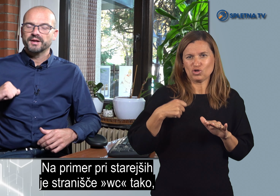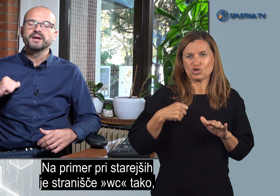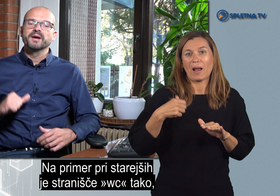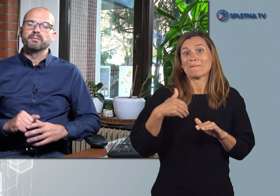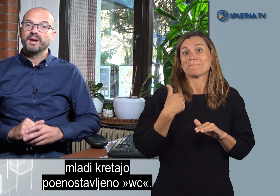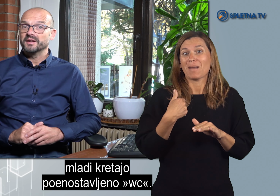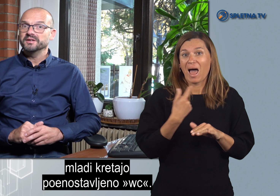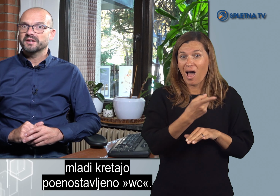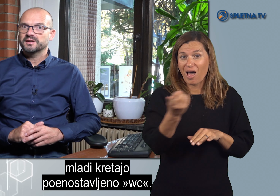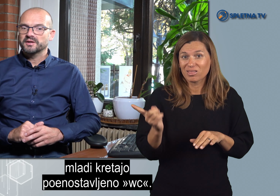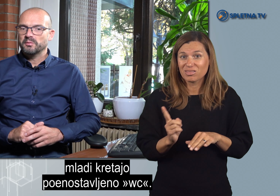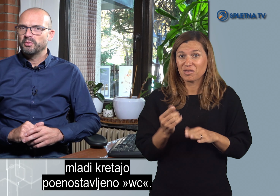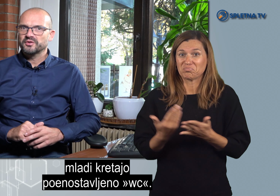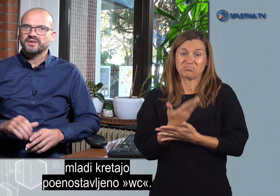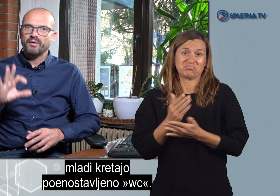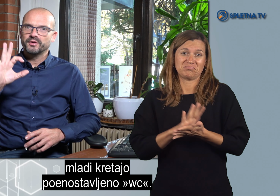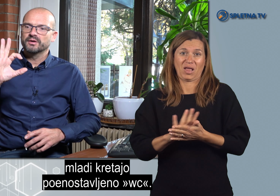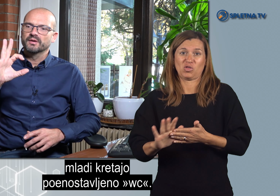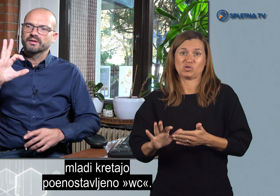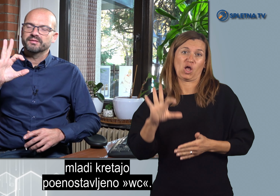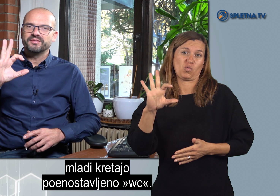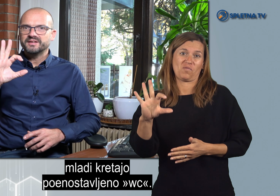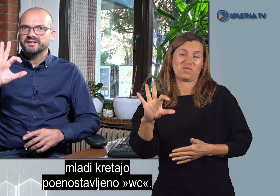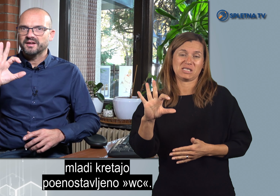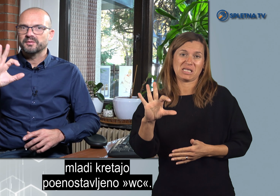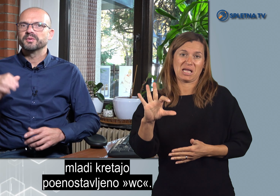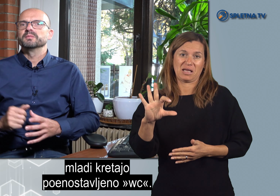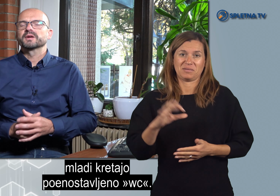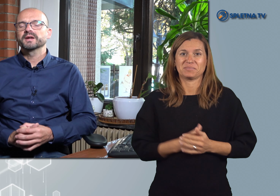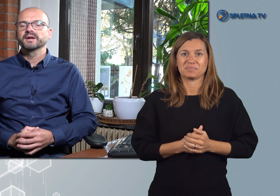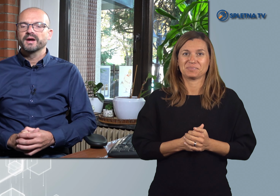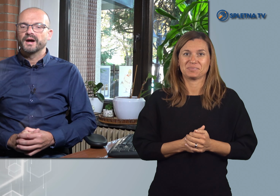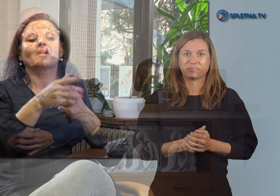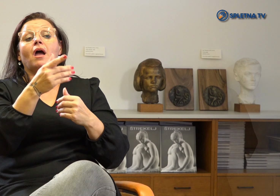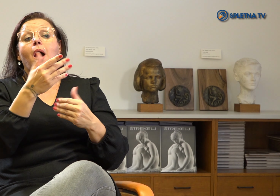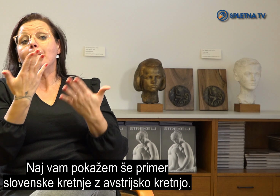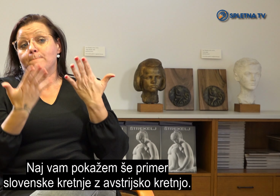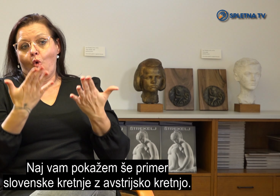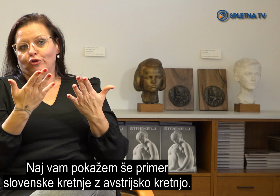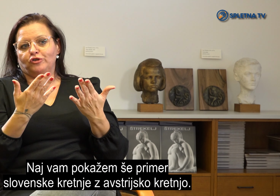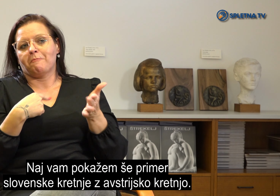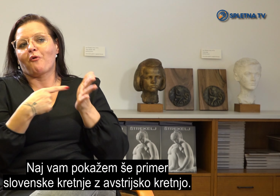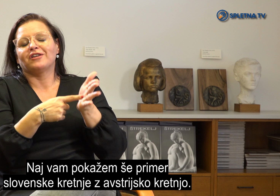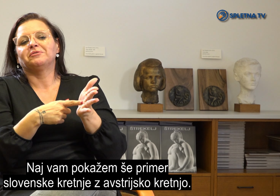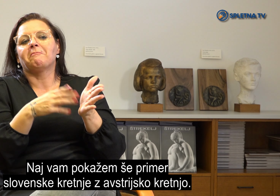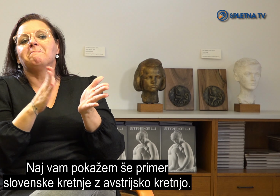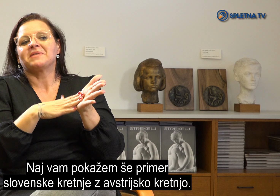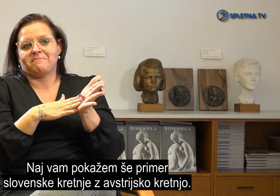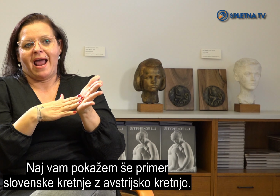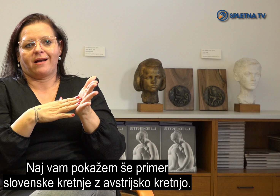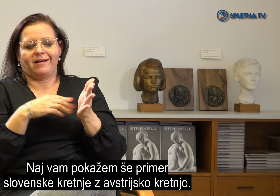tole, ne. Mladi kretajo poenostavljeno WC, na primer, ne.